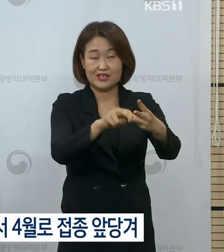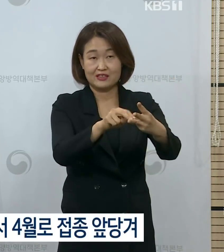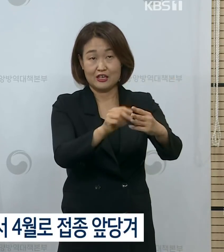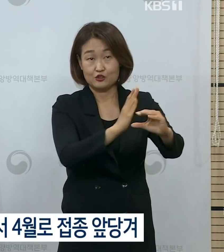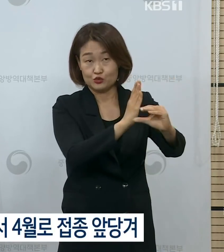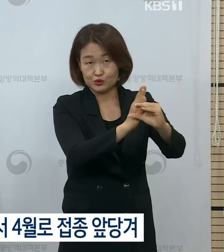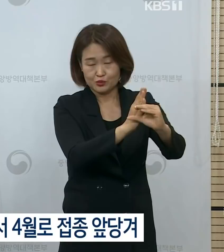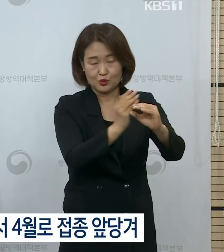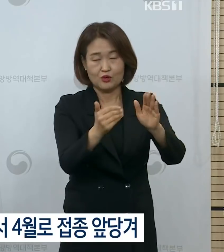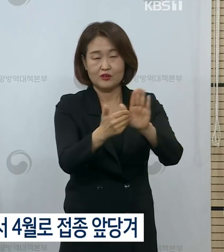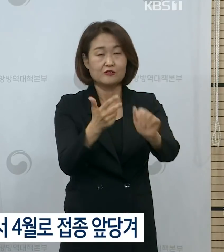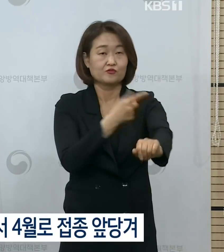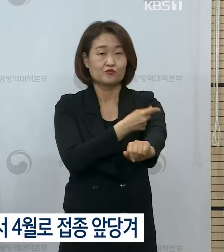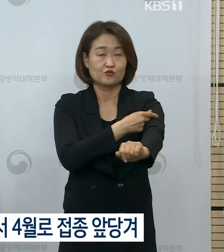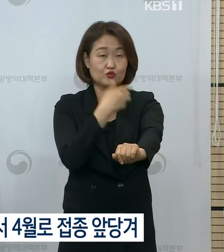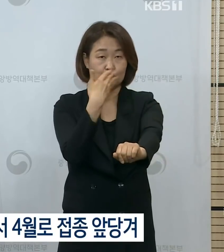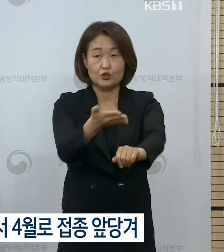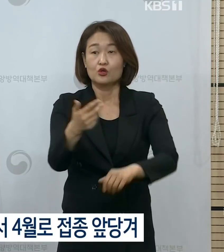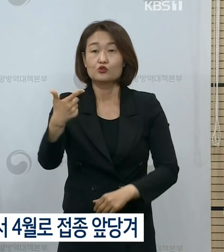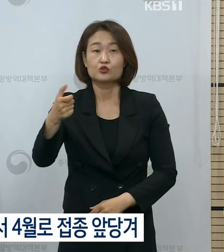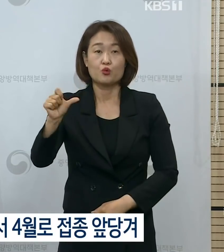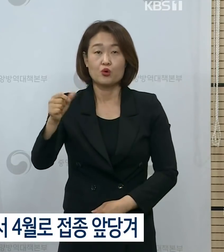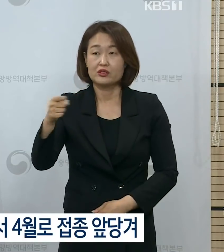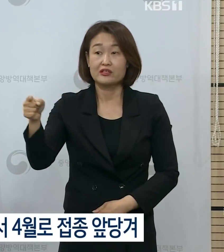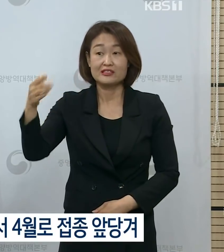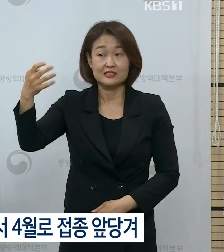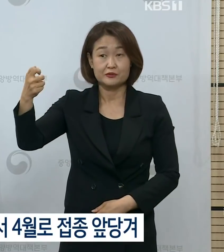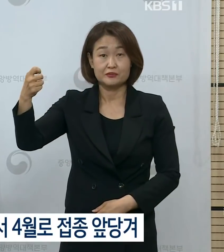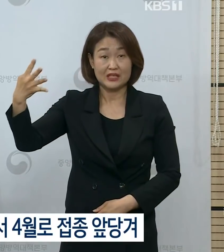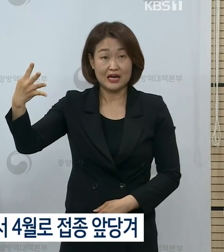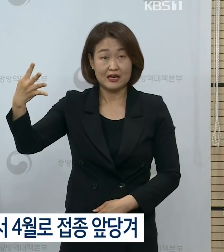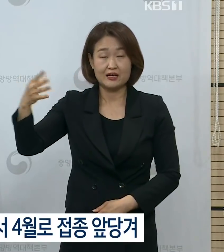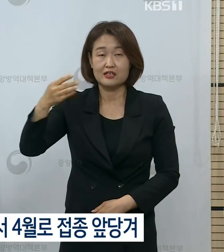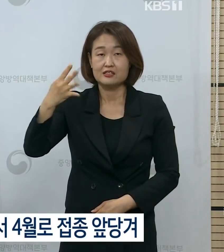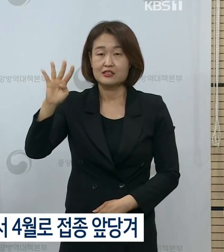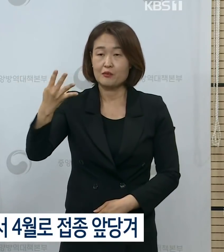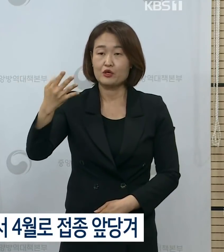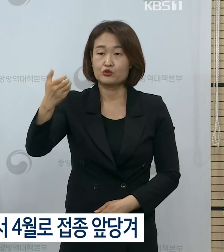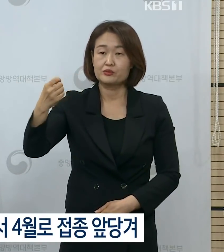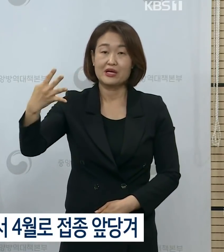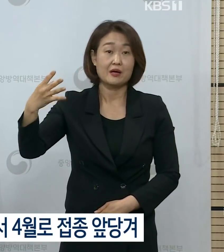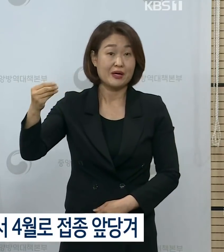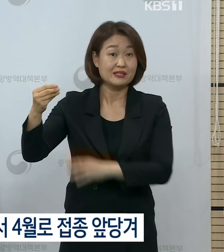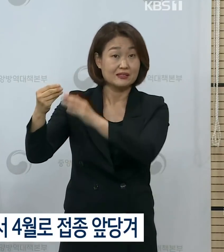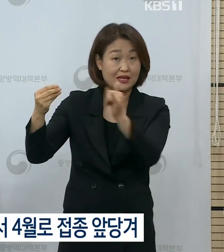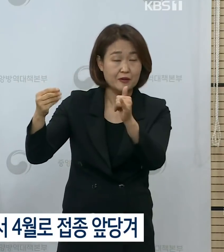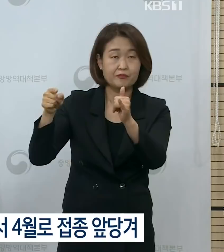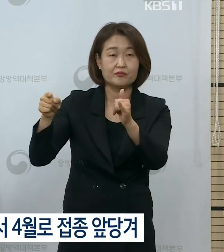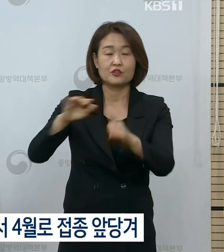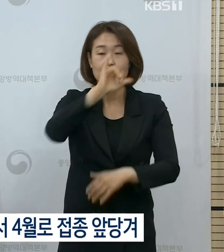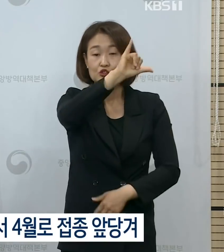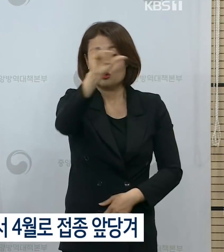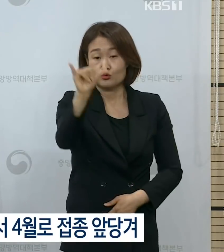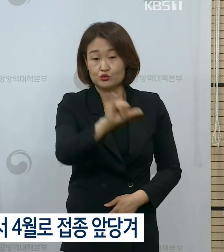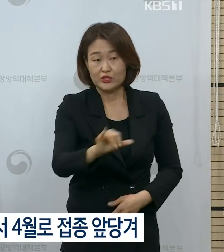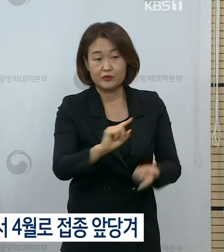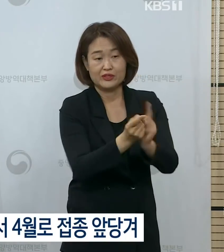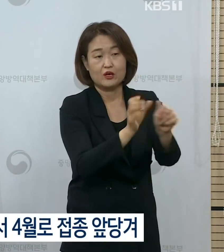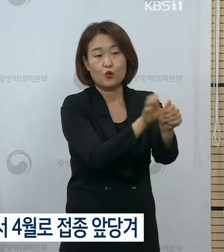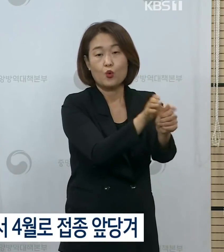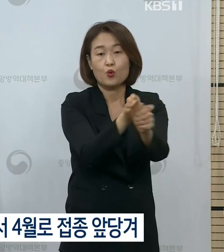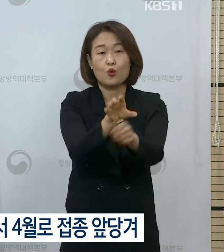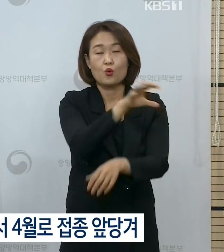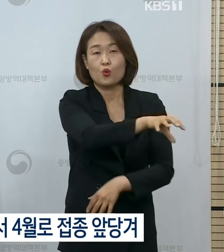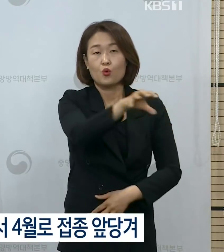시작하였고 65세부터 74세 어르신 494만 명에 대해서는 전국의 위탁의료기관을